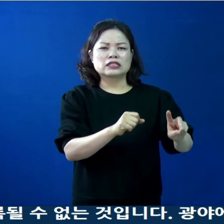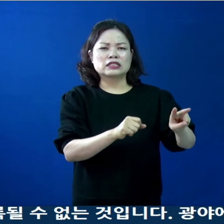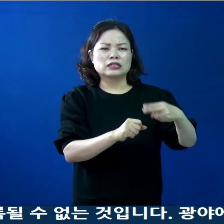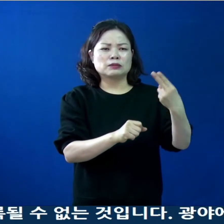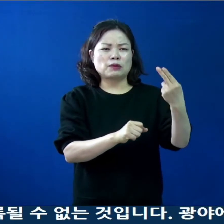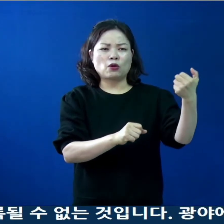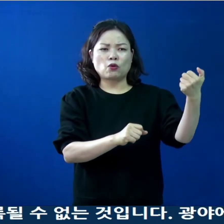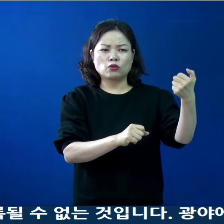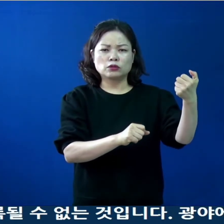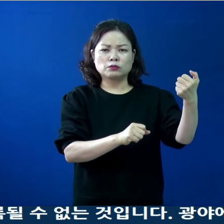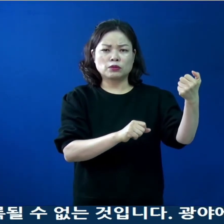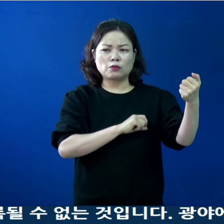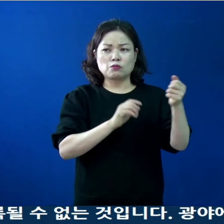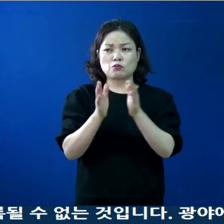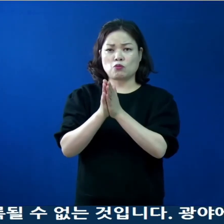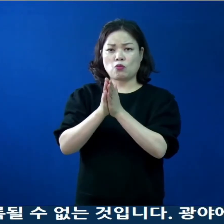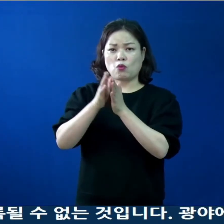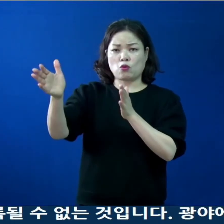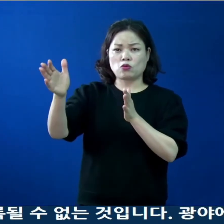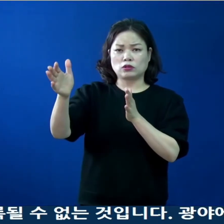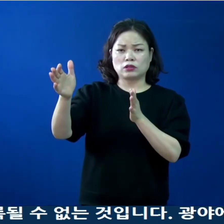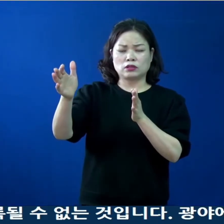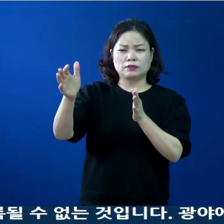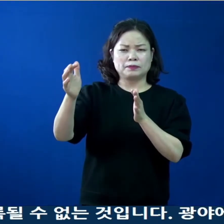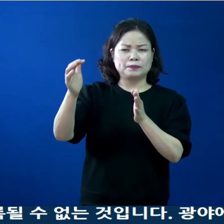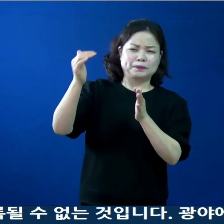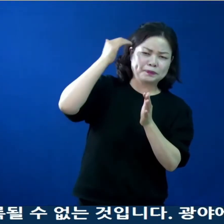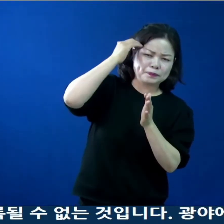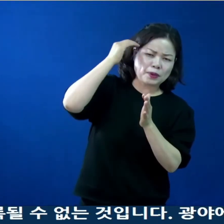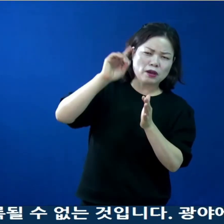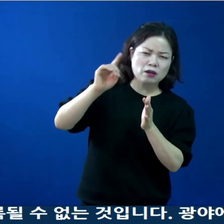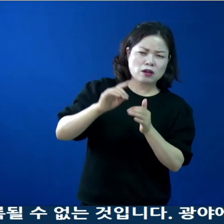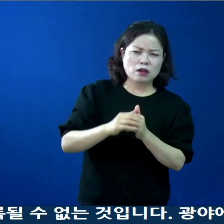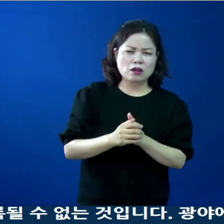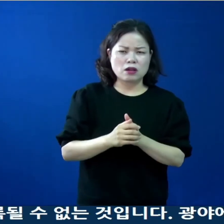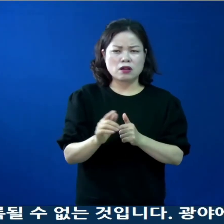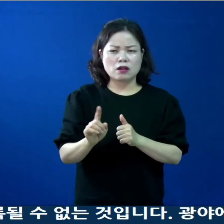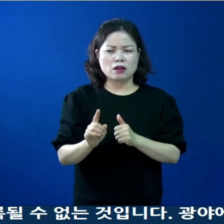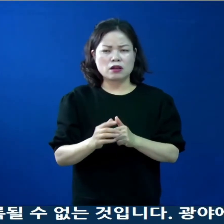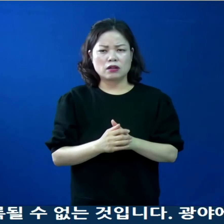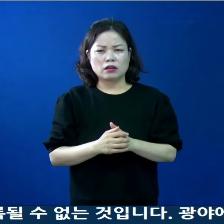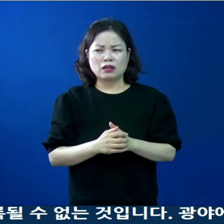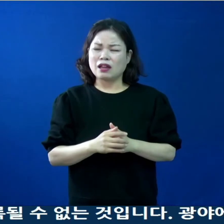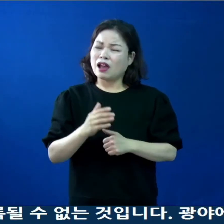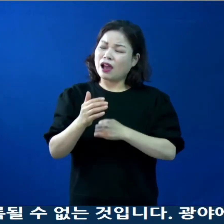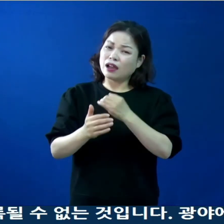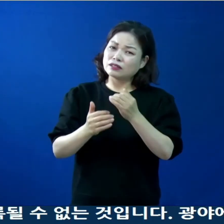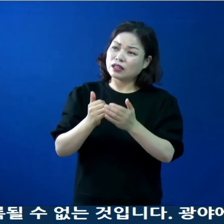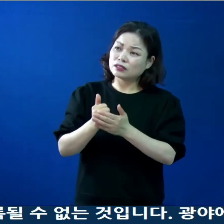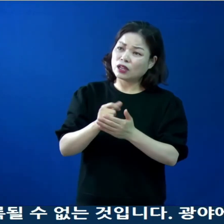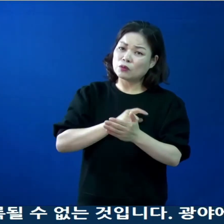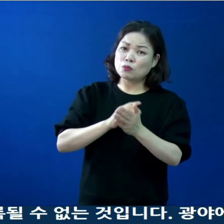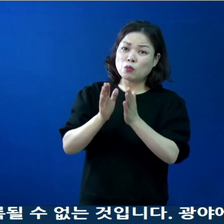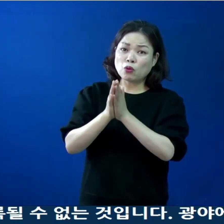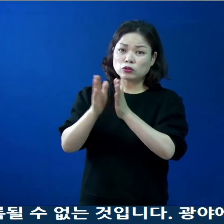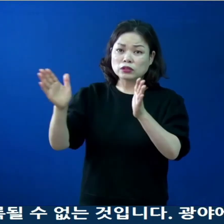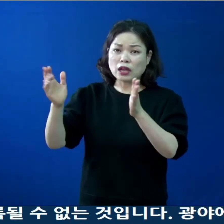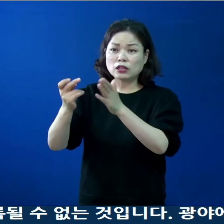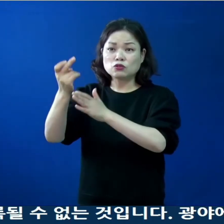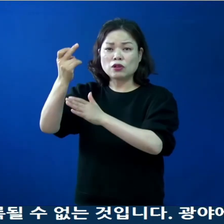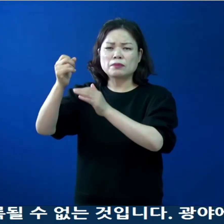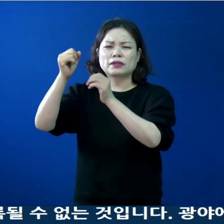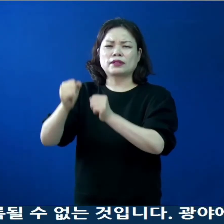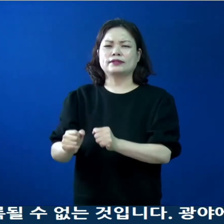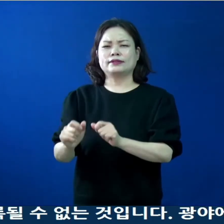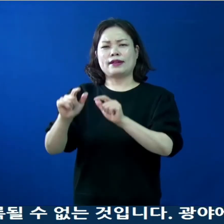더불어서 모세를 거스르고 있습니다. 어떤 말로 거스릅니까? 하나님께서 모세와 아론 위에만 계신 것이